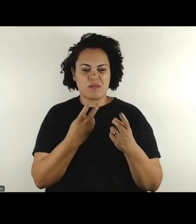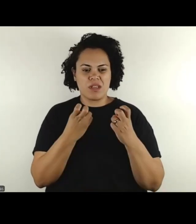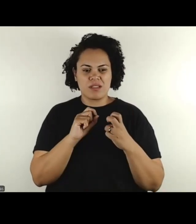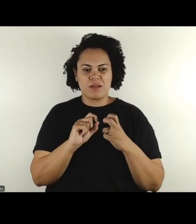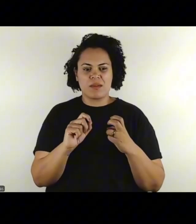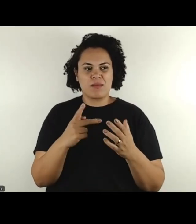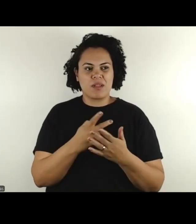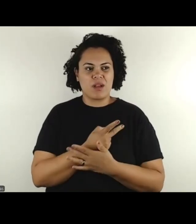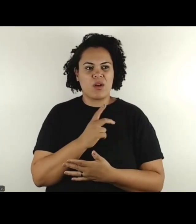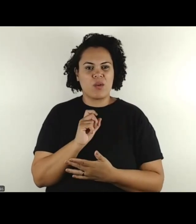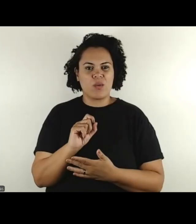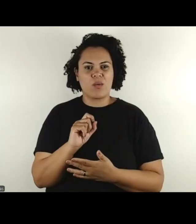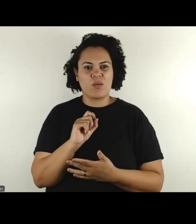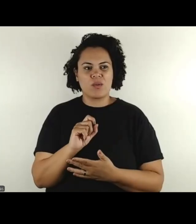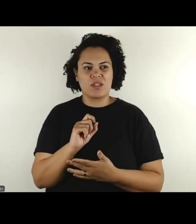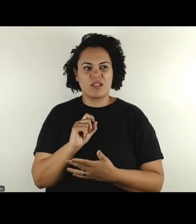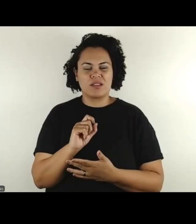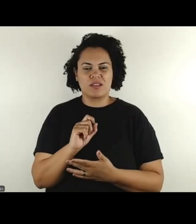a partir